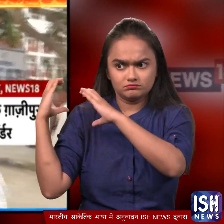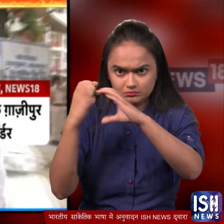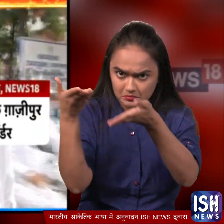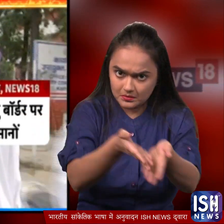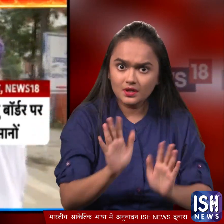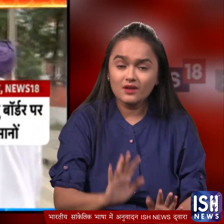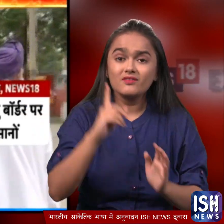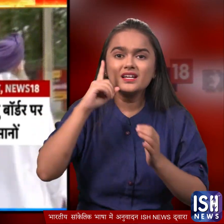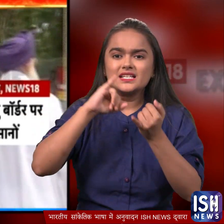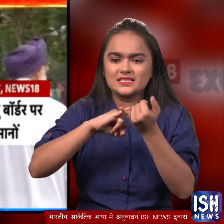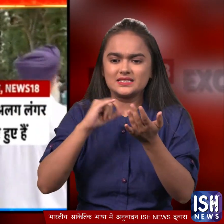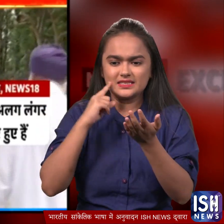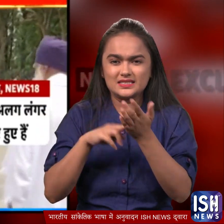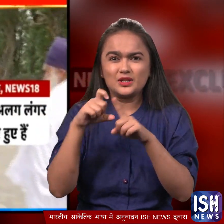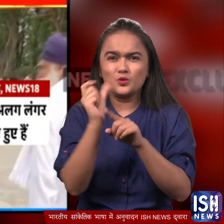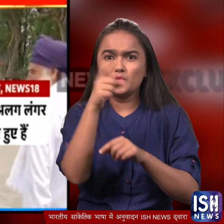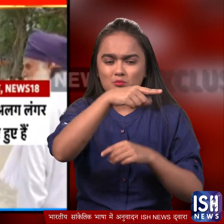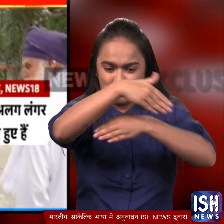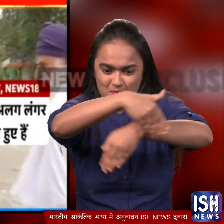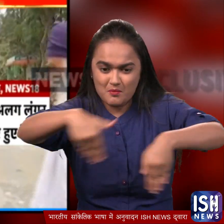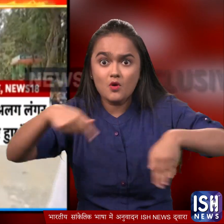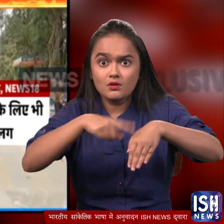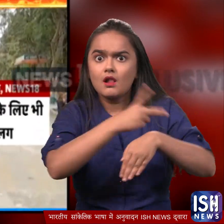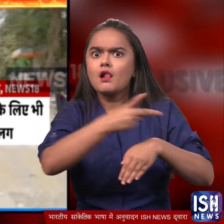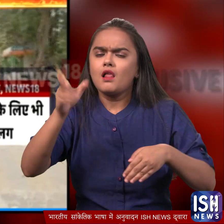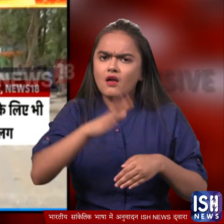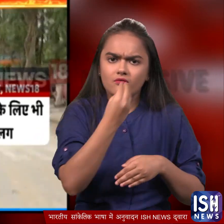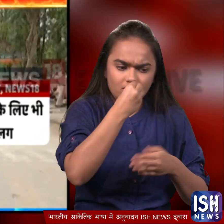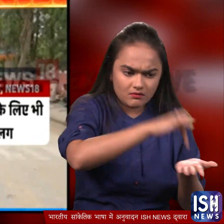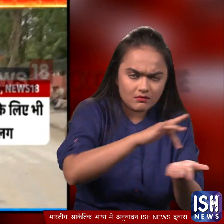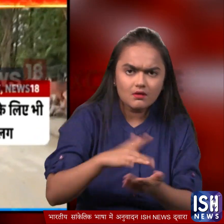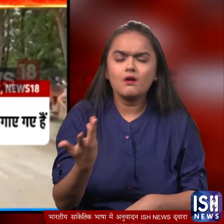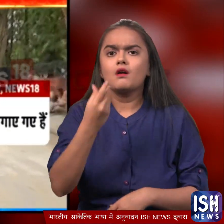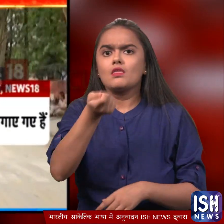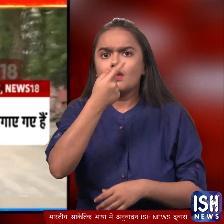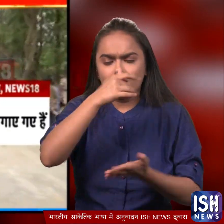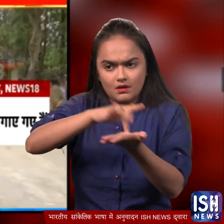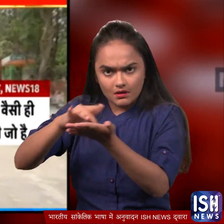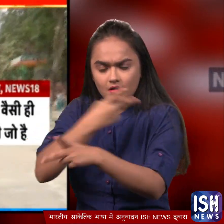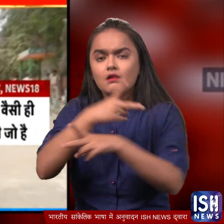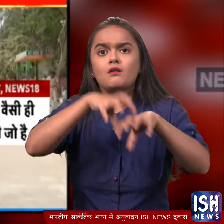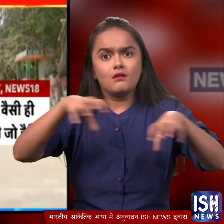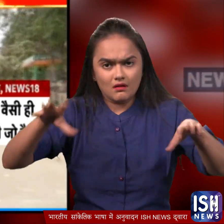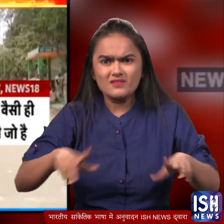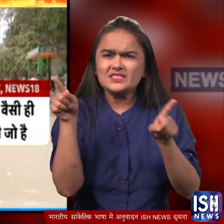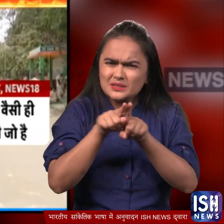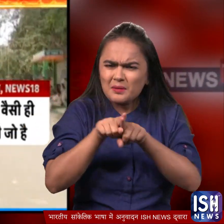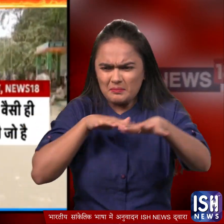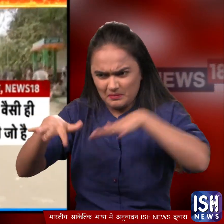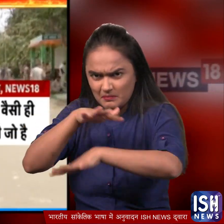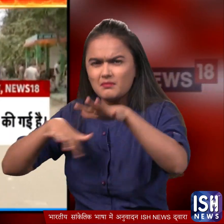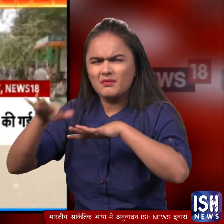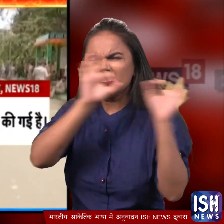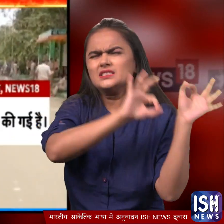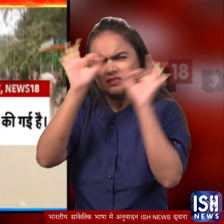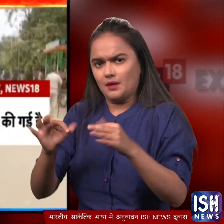के गाजीपुर बॉर्डर और सिंघू बॉर्डर पर किसानों ने अलग अलग लंगर लगाए हुए हैं और दवाइयों के लिए भी अलग से लंगर लगाए हुए हैं। तो कुछ वैसी ही तैयारी